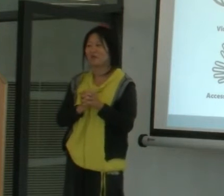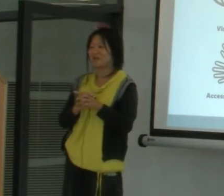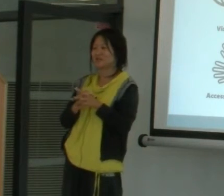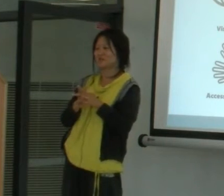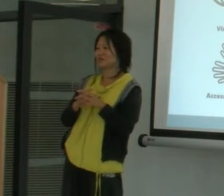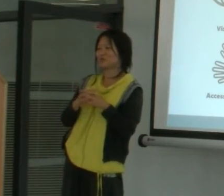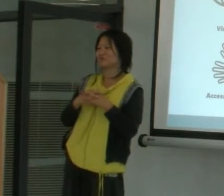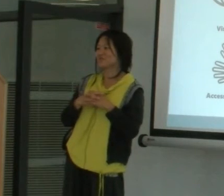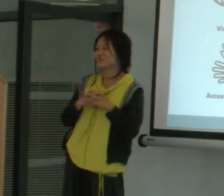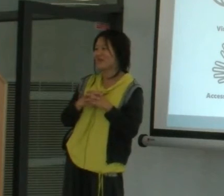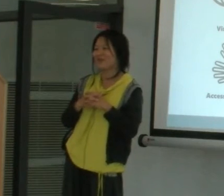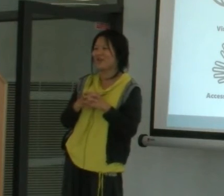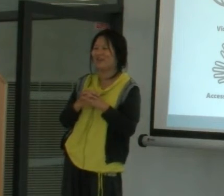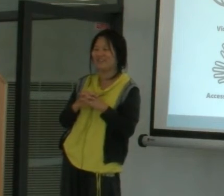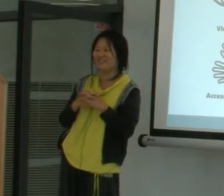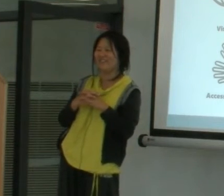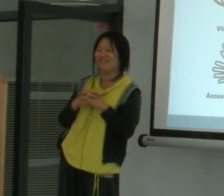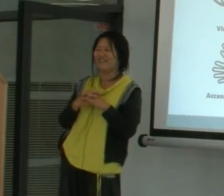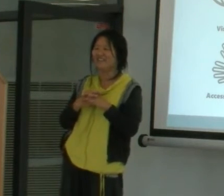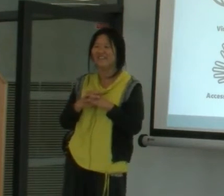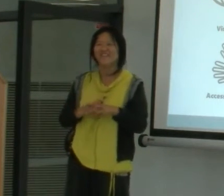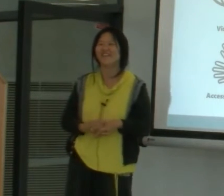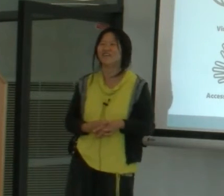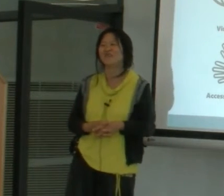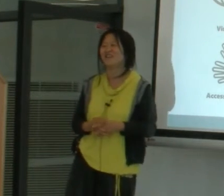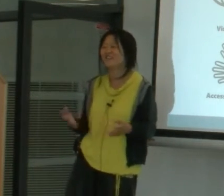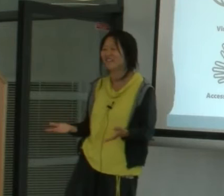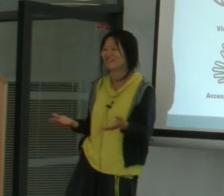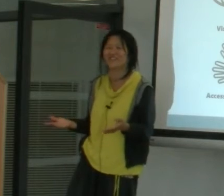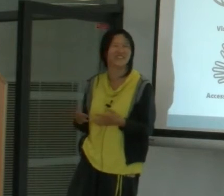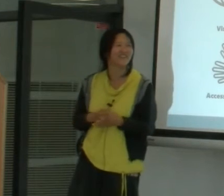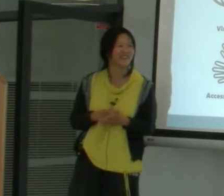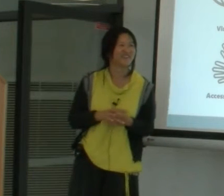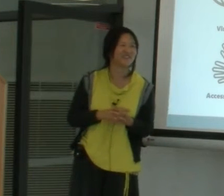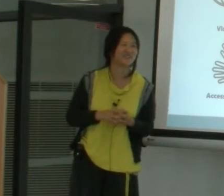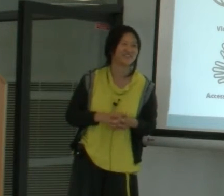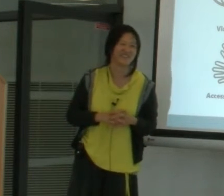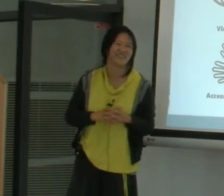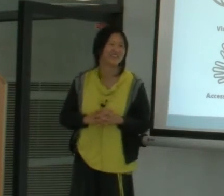Oh, ben, les autres, non, vous aimez pas. Ben alors...